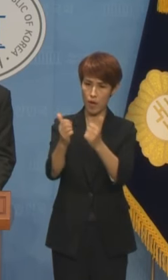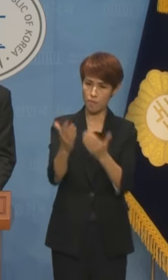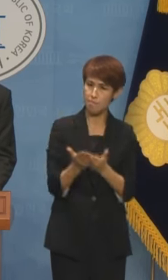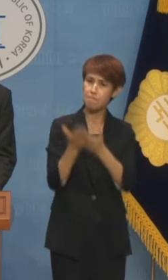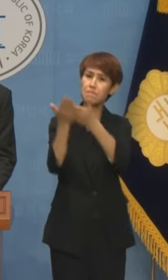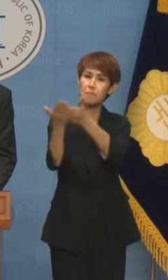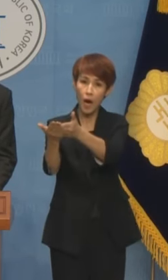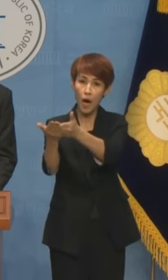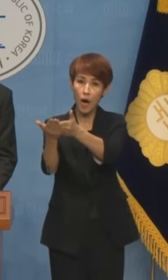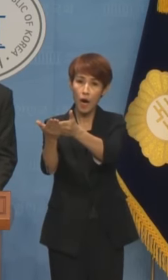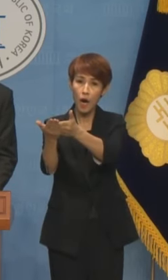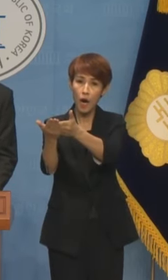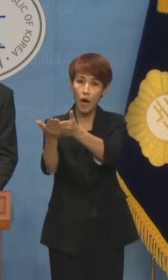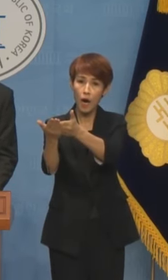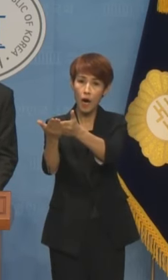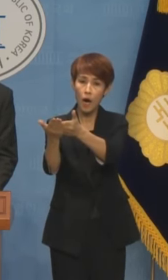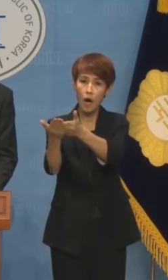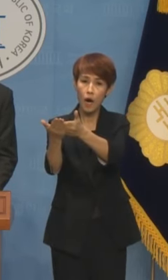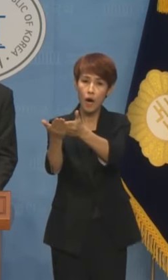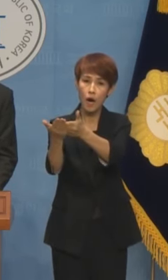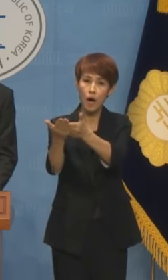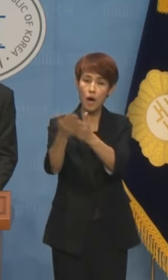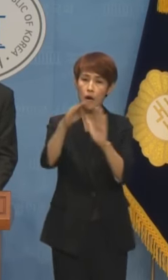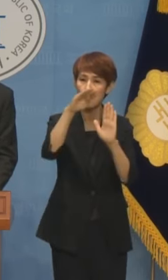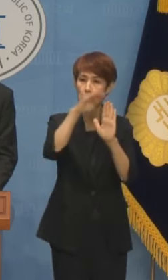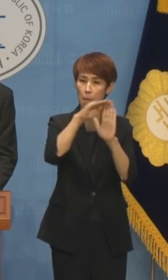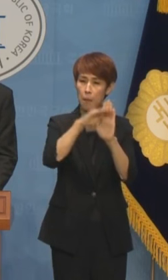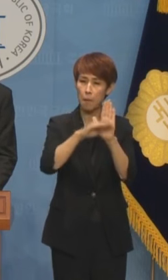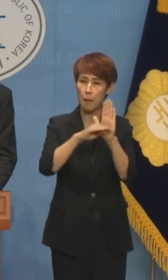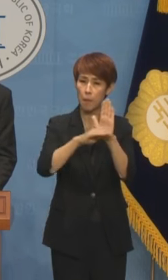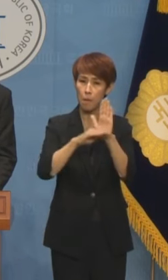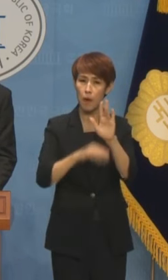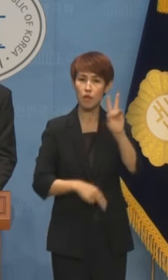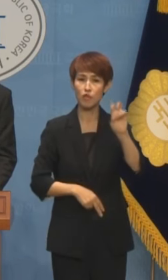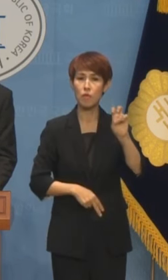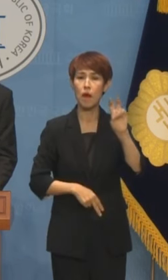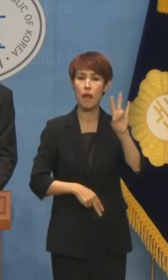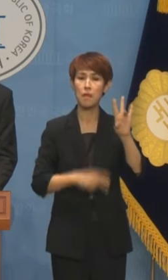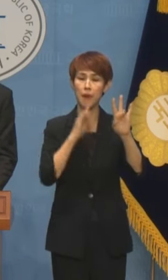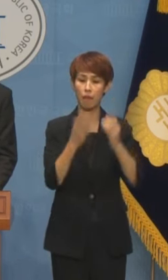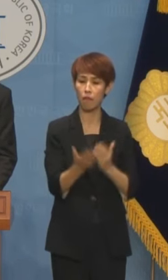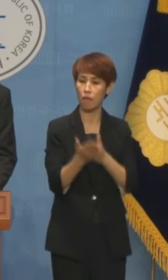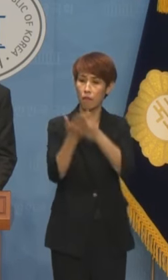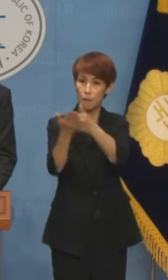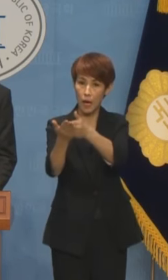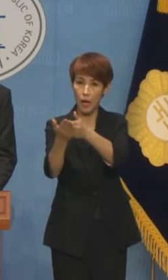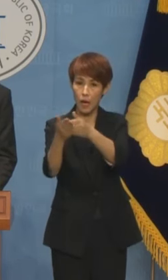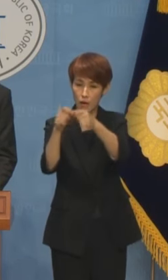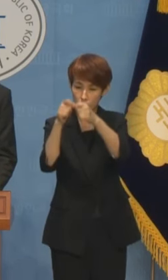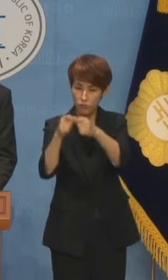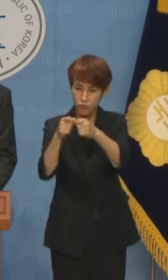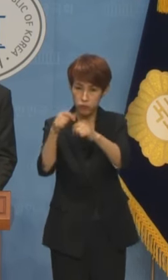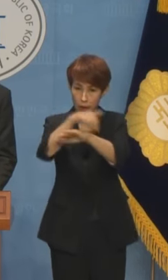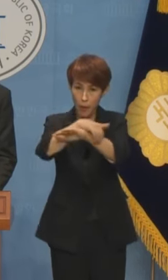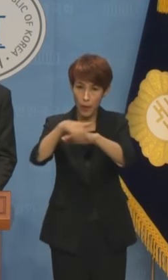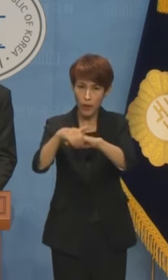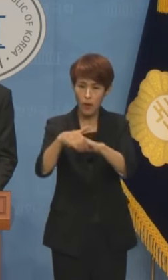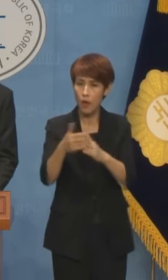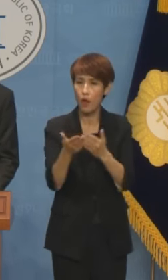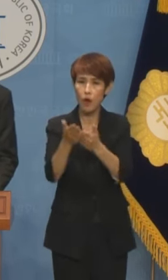제출했지만 무려 24가지 시나리오만 제시했을 뿐 구체적 계획도